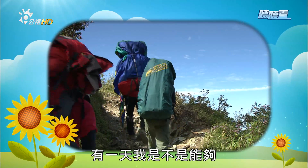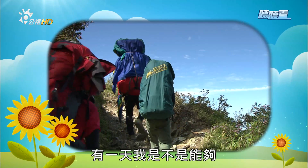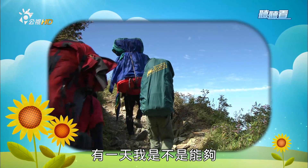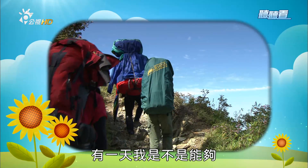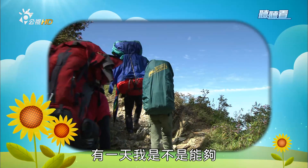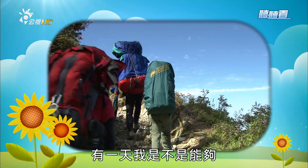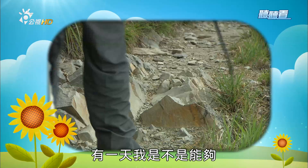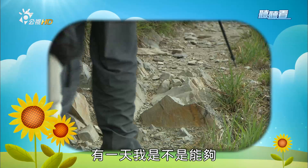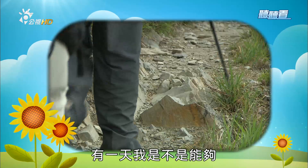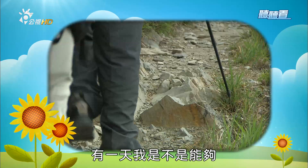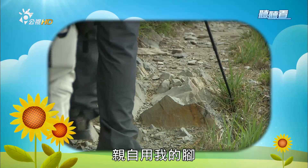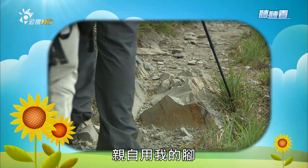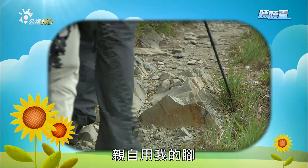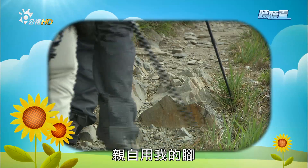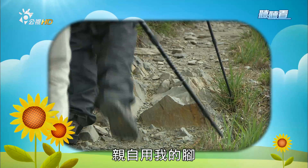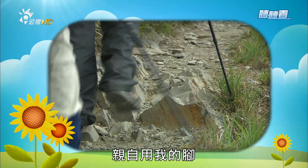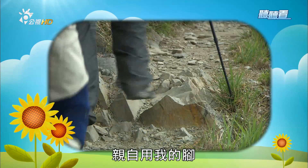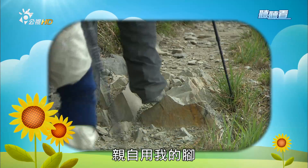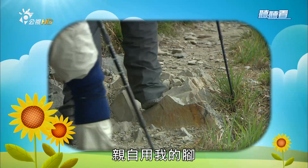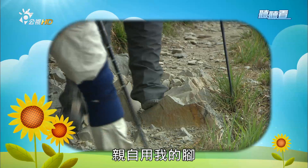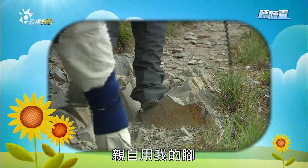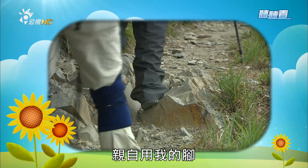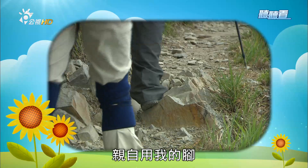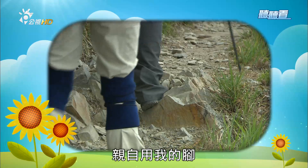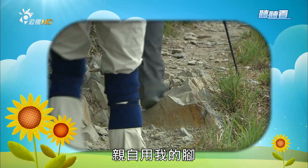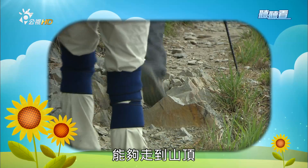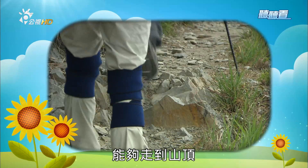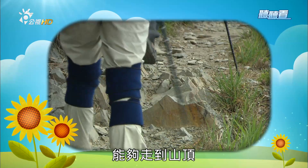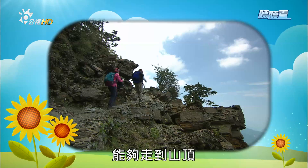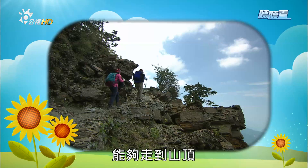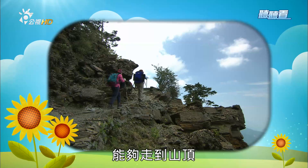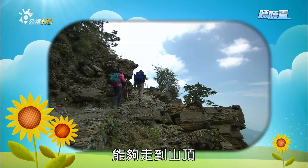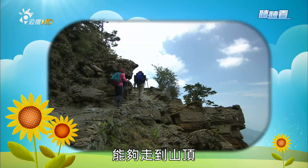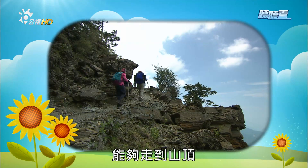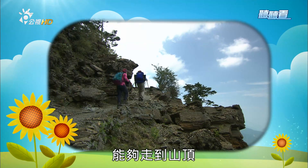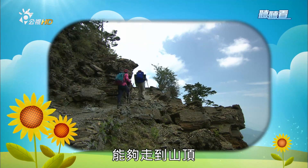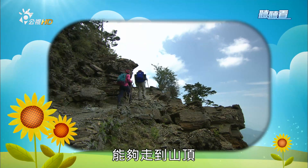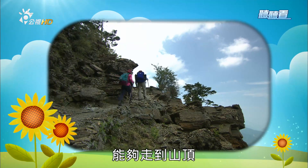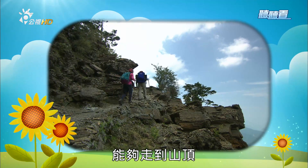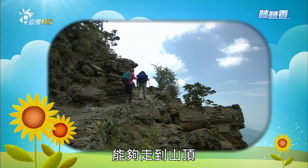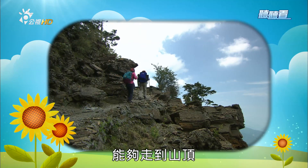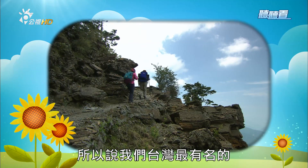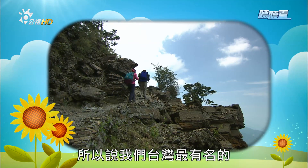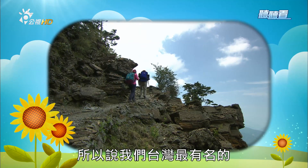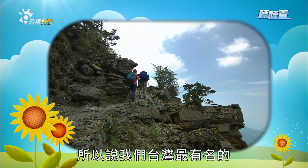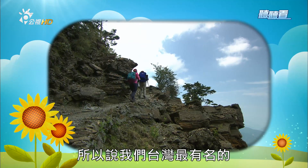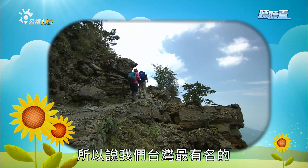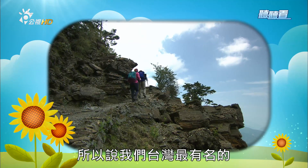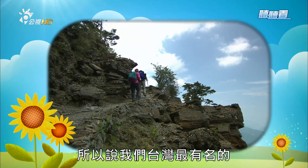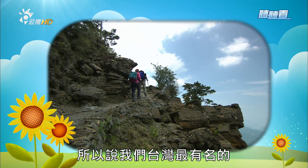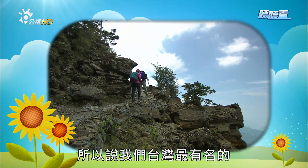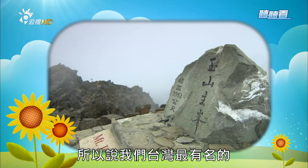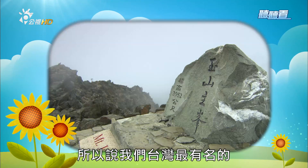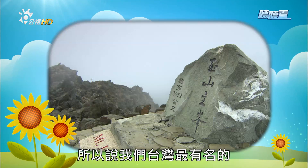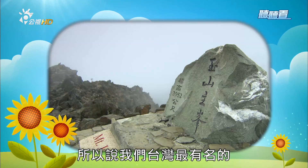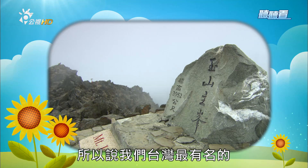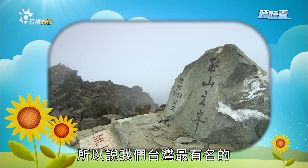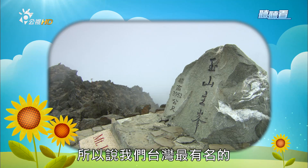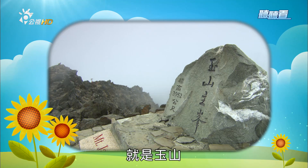是不是能够亲自用我的脚能够走到山顶。所以说我们台湾最有名的就